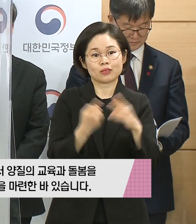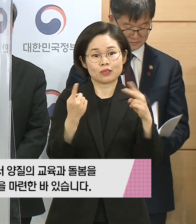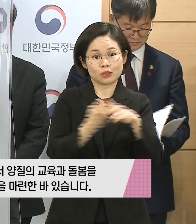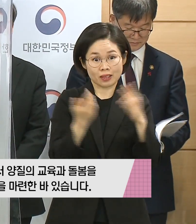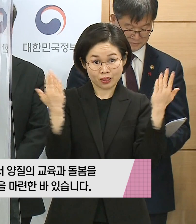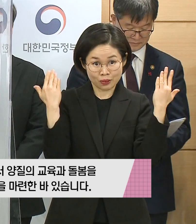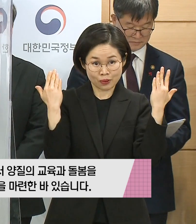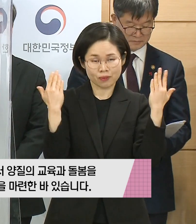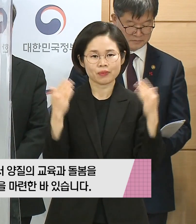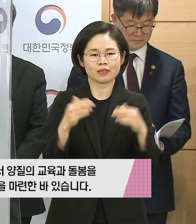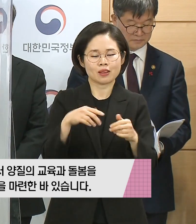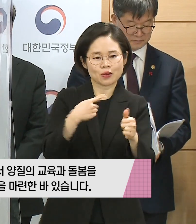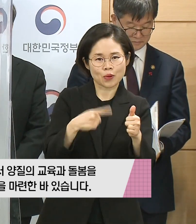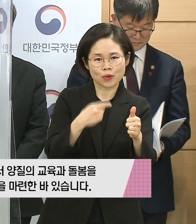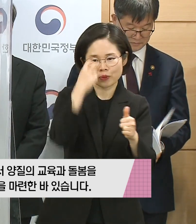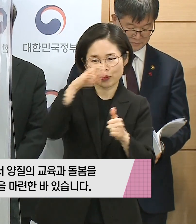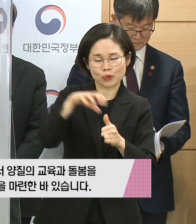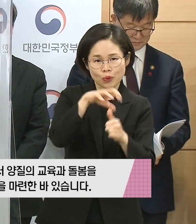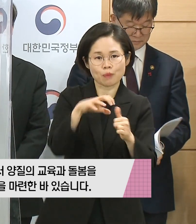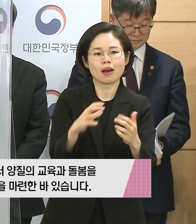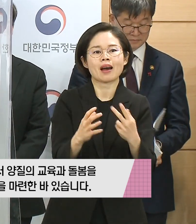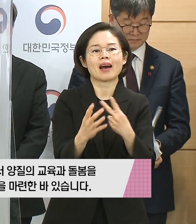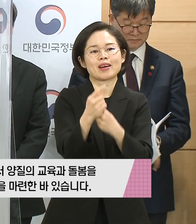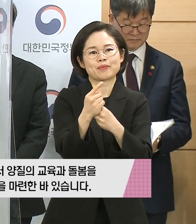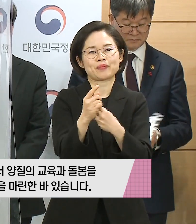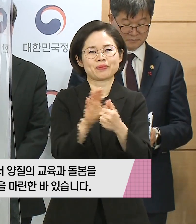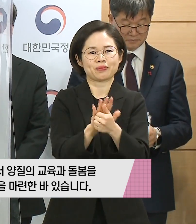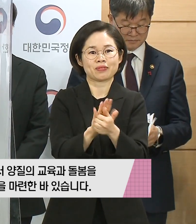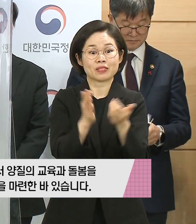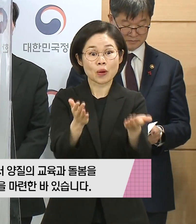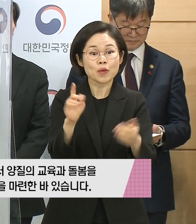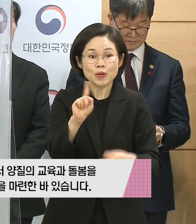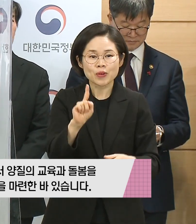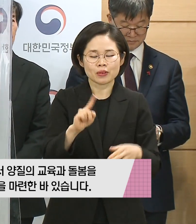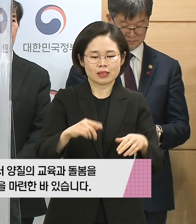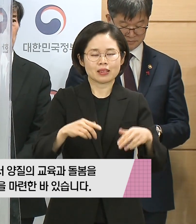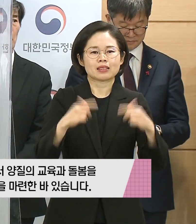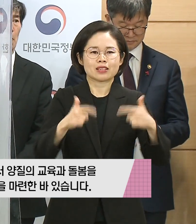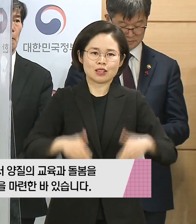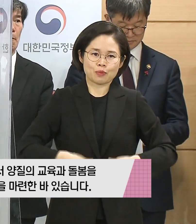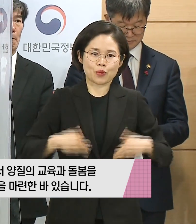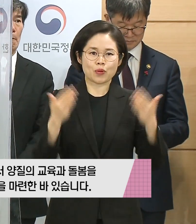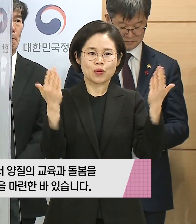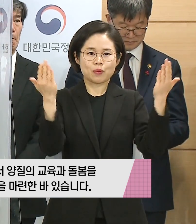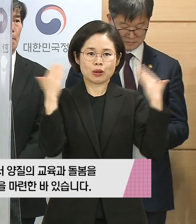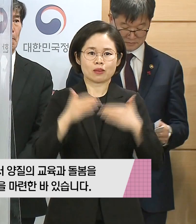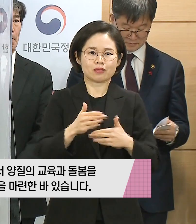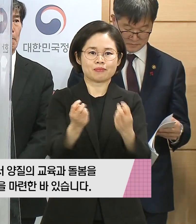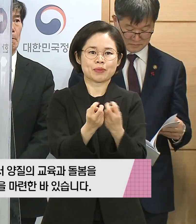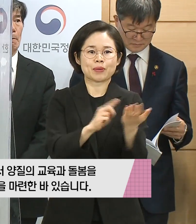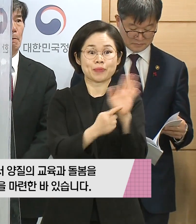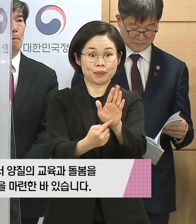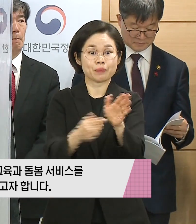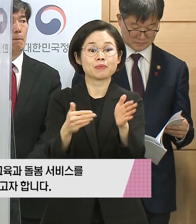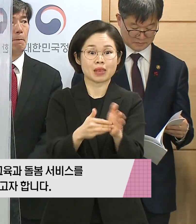단계에서 양질의 교육과 돌봄을 통합적으로 제공하는 널봄학교 추진 방안을 마련한 바